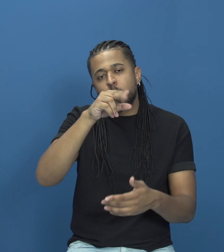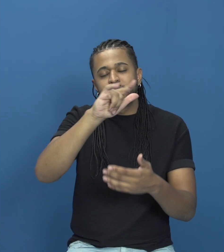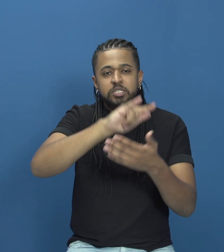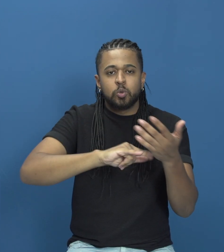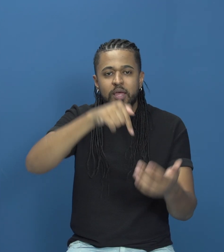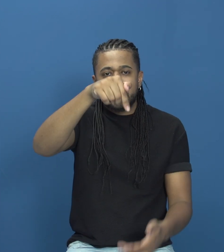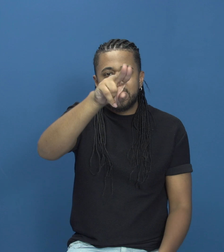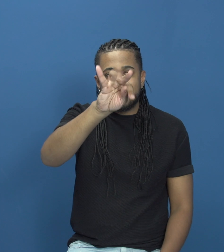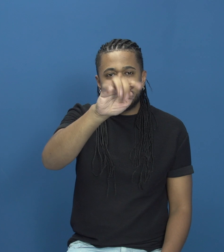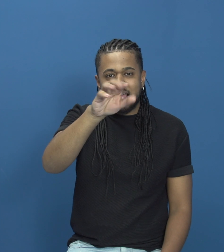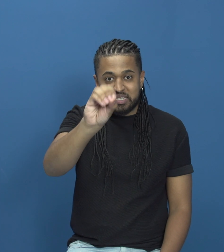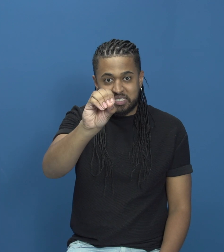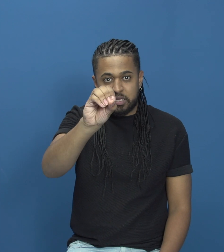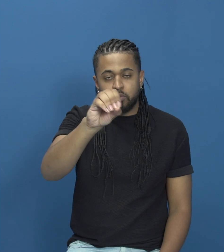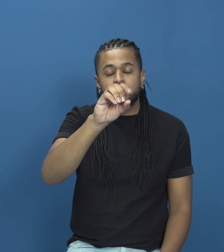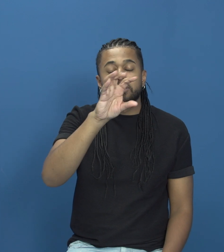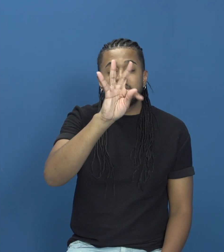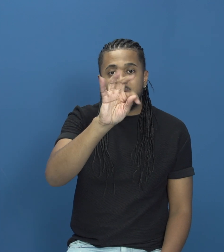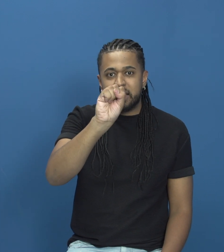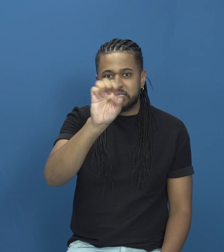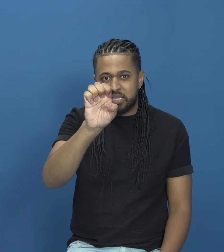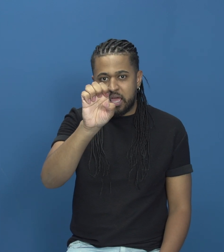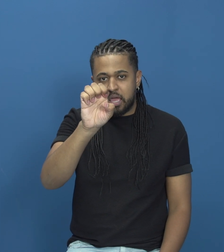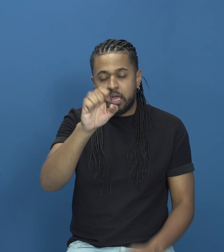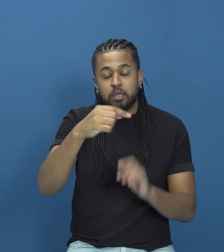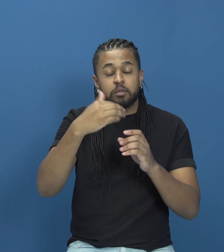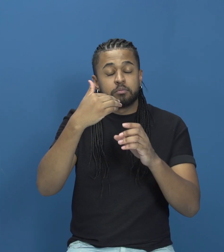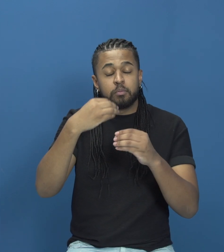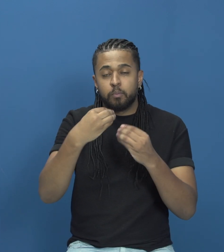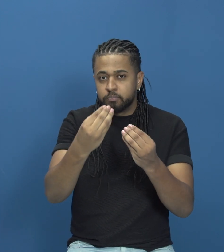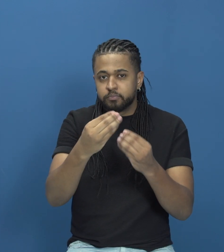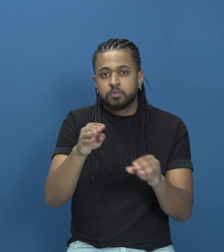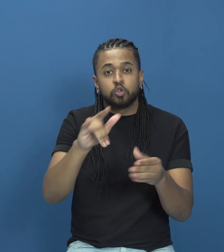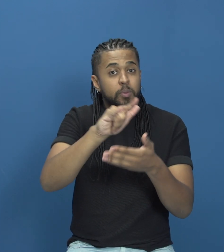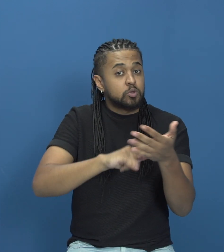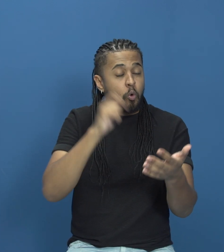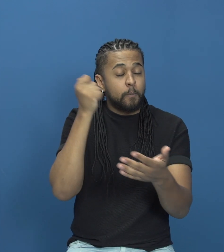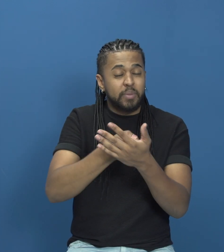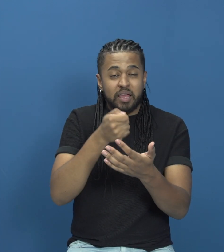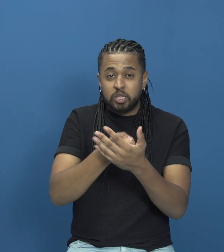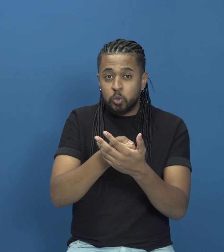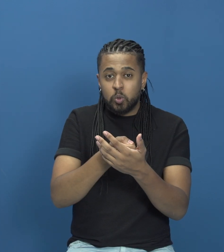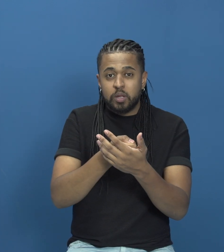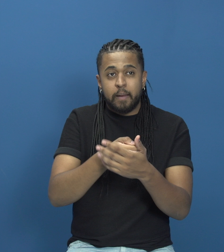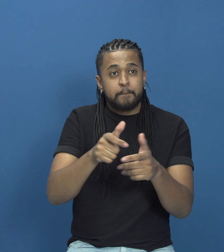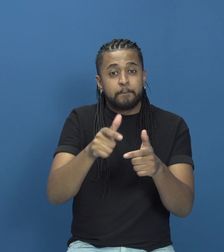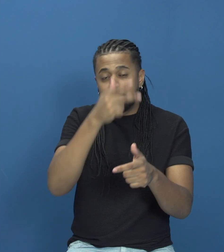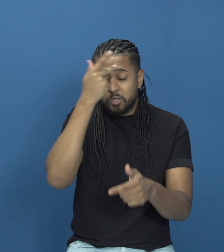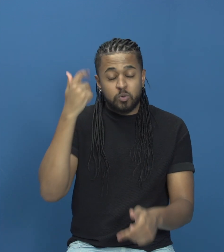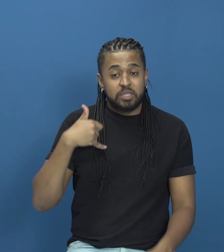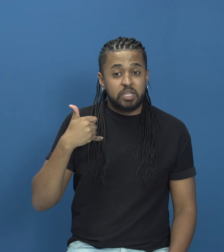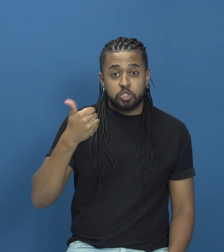eleitoral emitida pelo TSE. Fecha parênteses. Documentação obrigatória para maiores